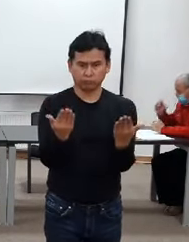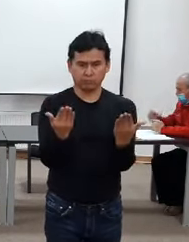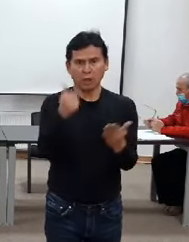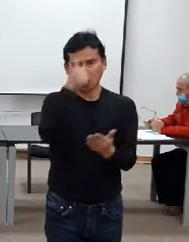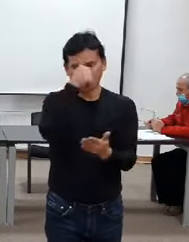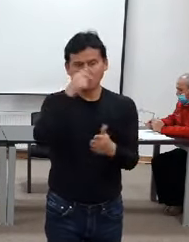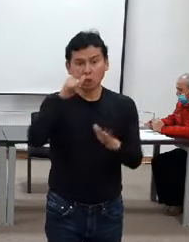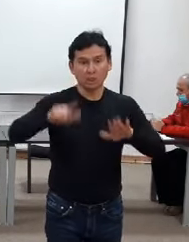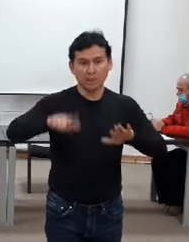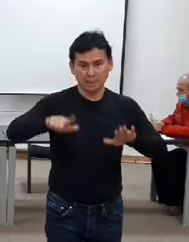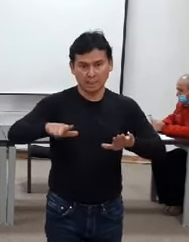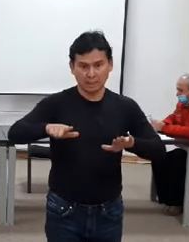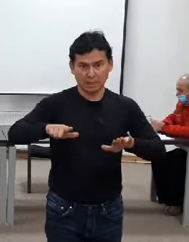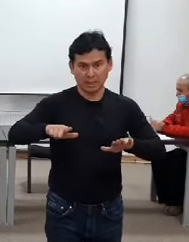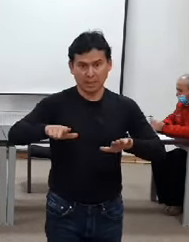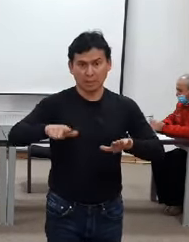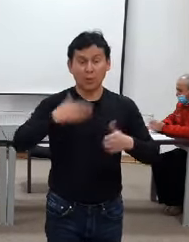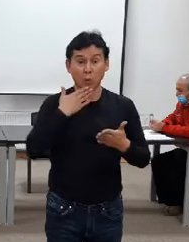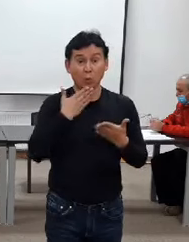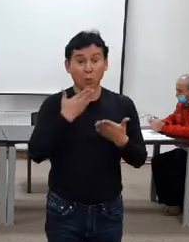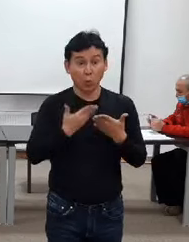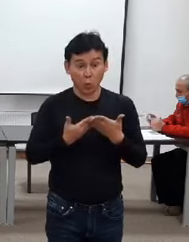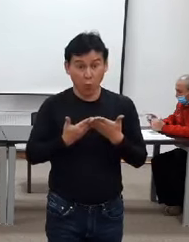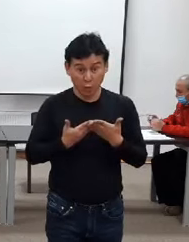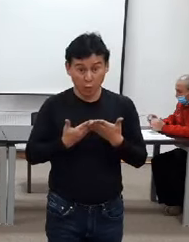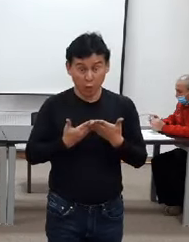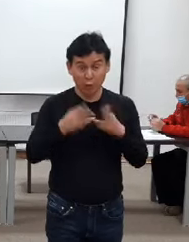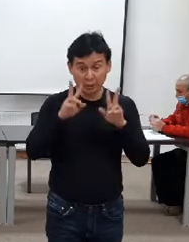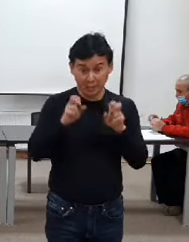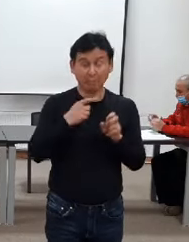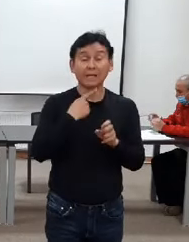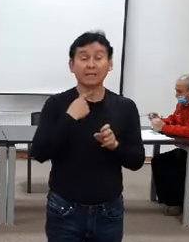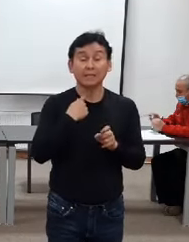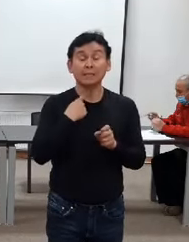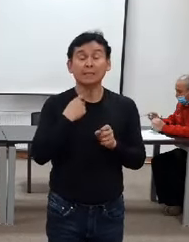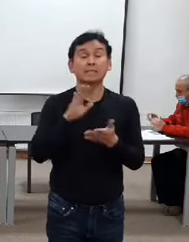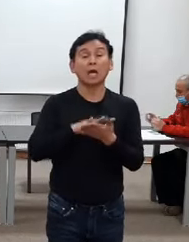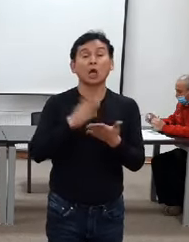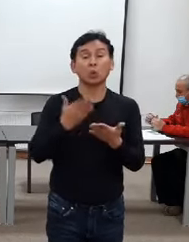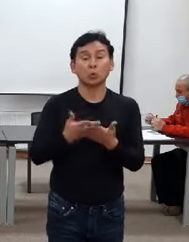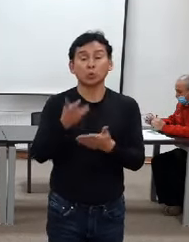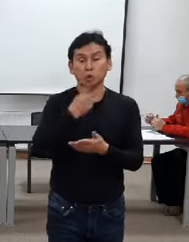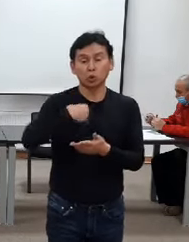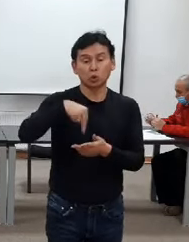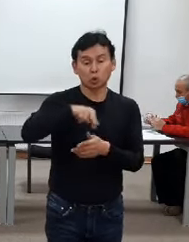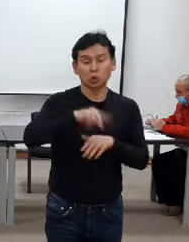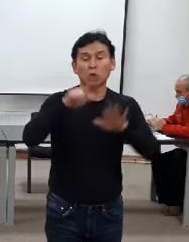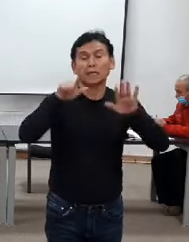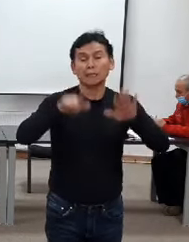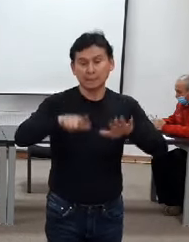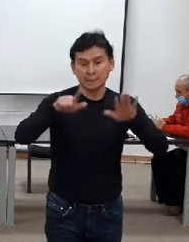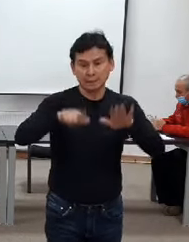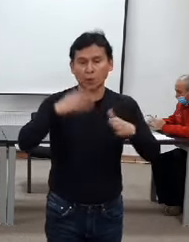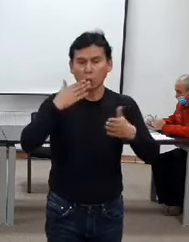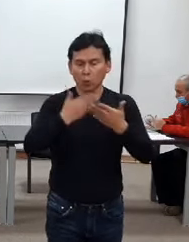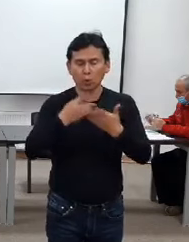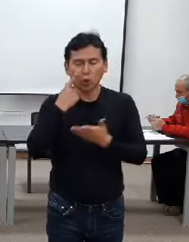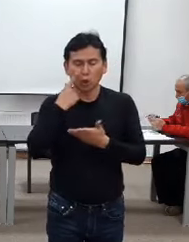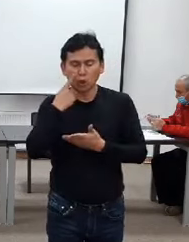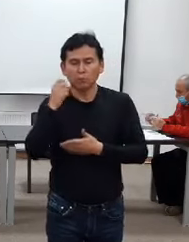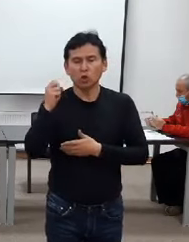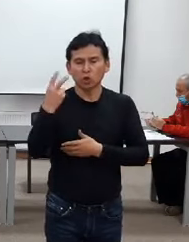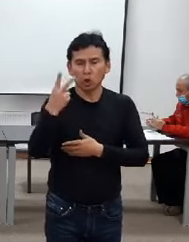domingo 17, cuando ocurrió el evento de interés de salud pública, y nosotros tomamos conocimiento el domingo 17, cuando conocimos los